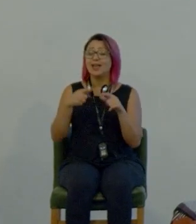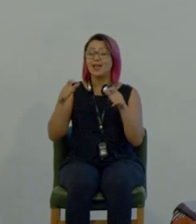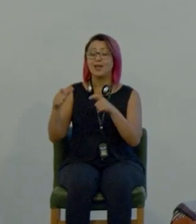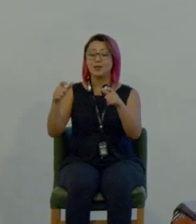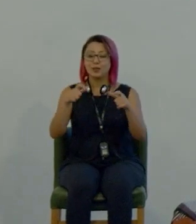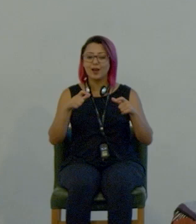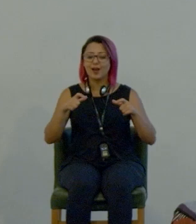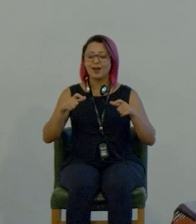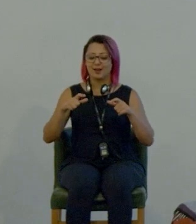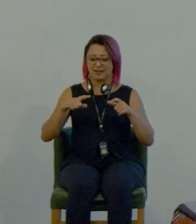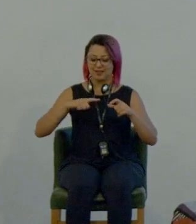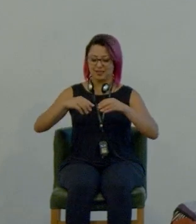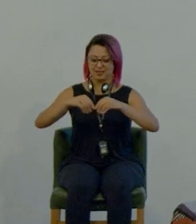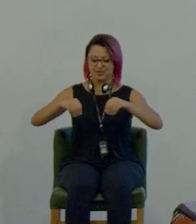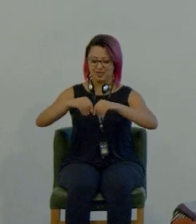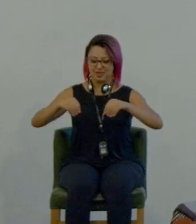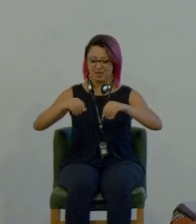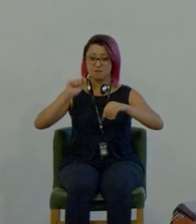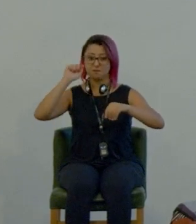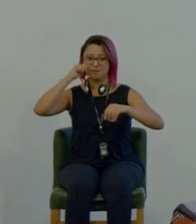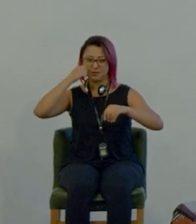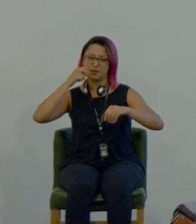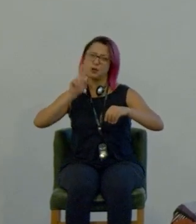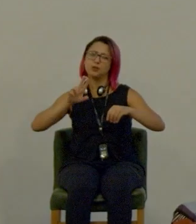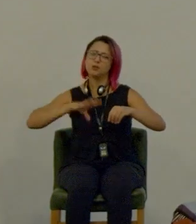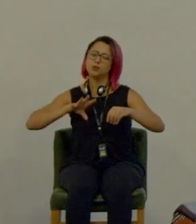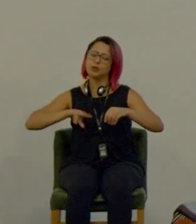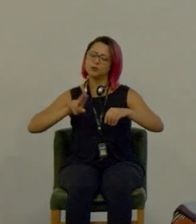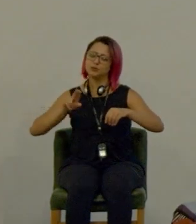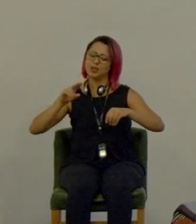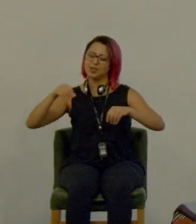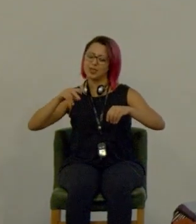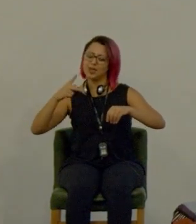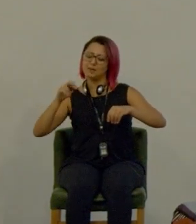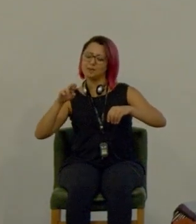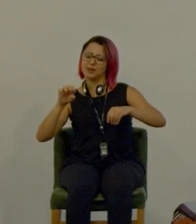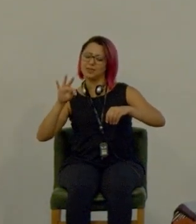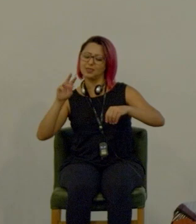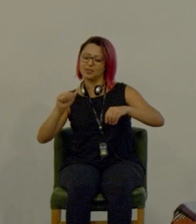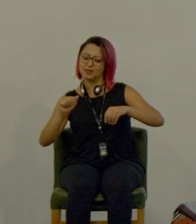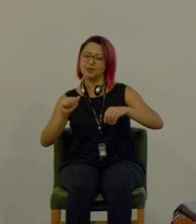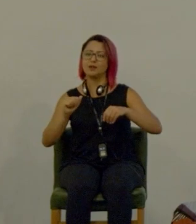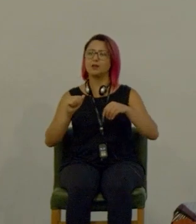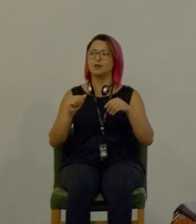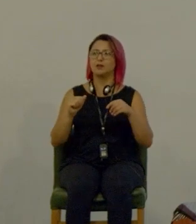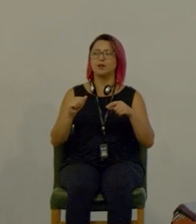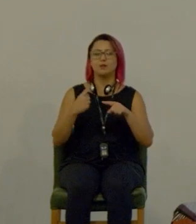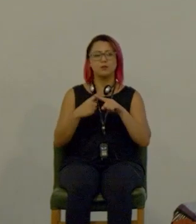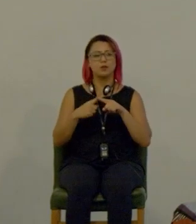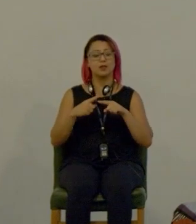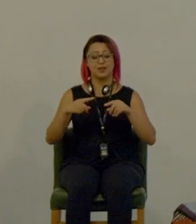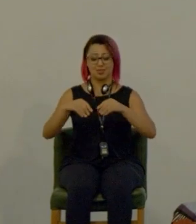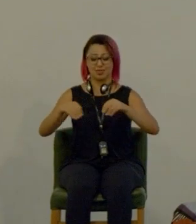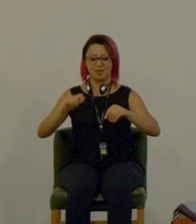um tipo de solo que nós chamamos de terra preta em português. E esses solos são esses solos muito escuros. Isso aqui é um perfil de